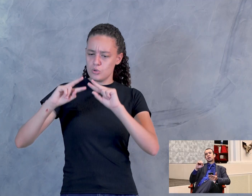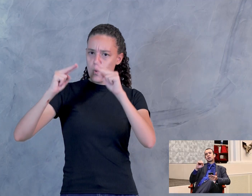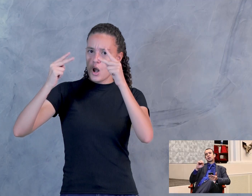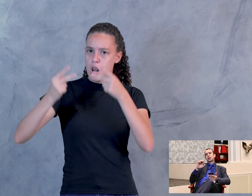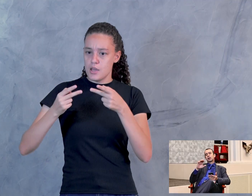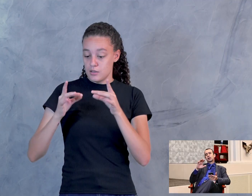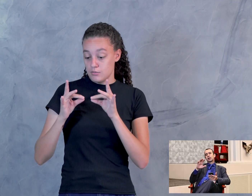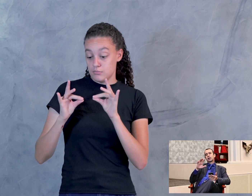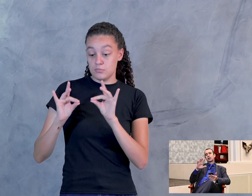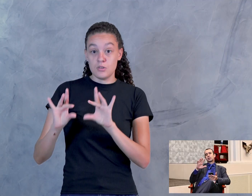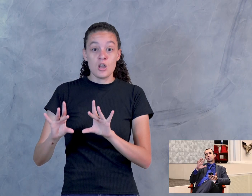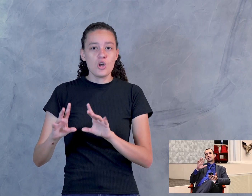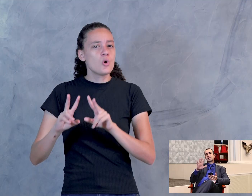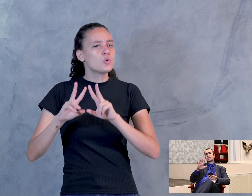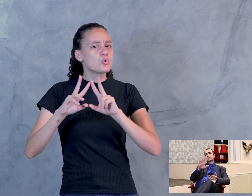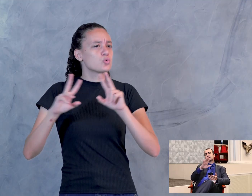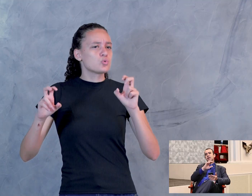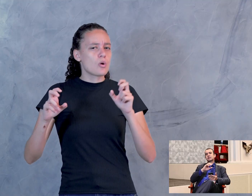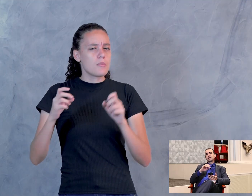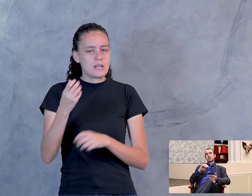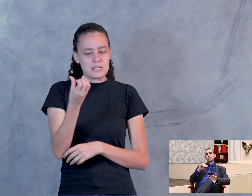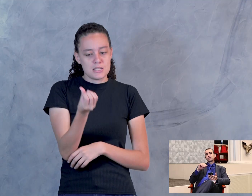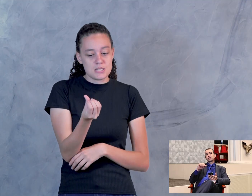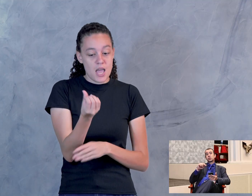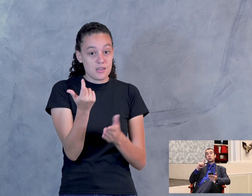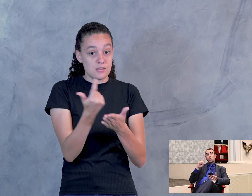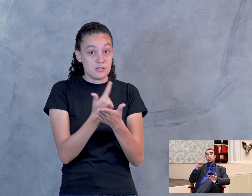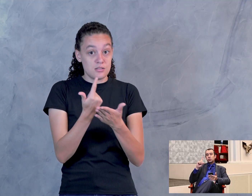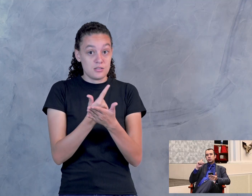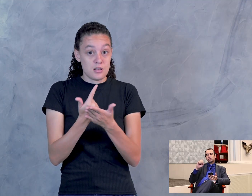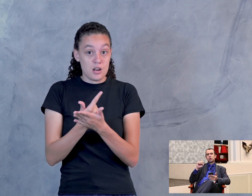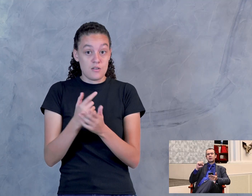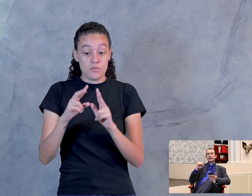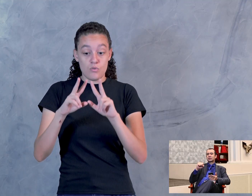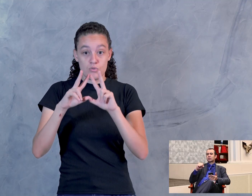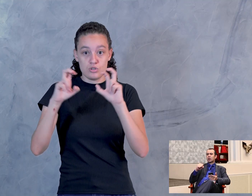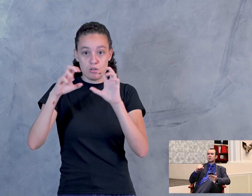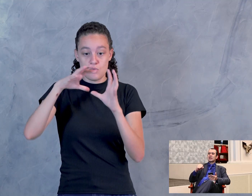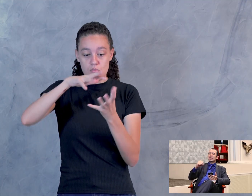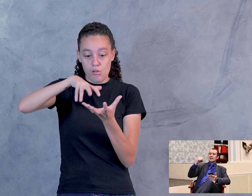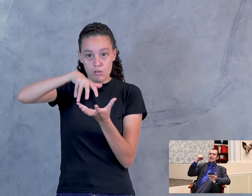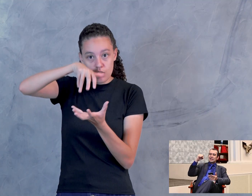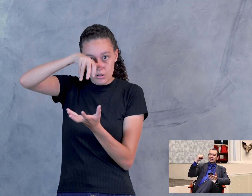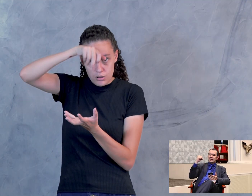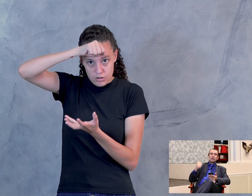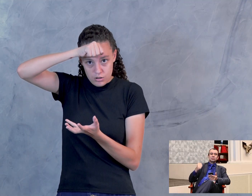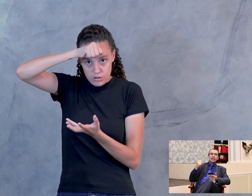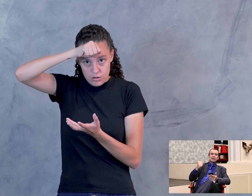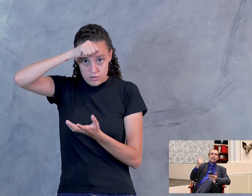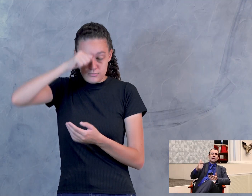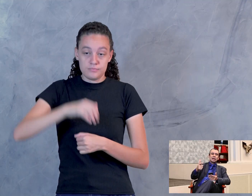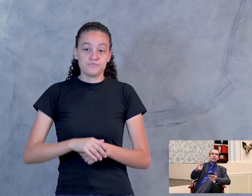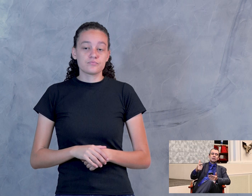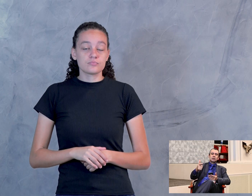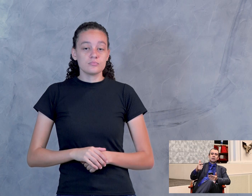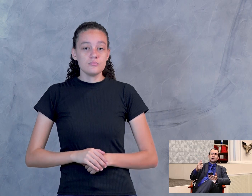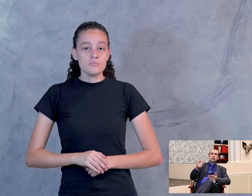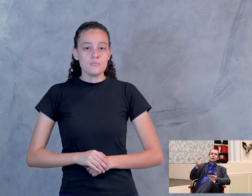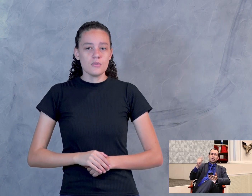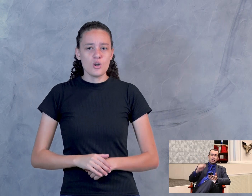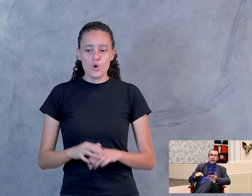sobre uma série de 6 livros, O Sobrenatural. Não tem